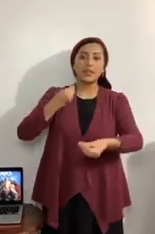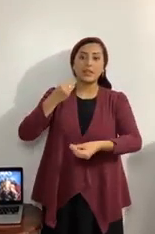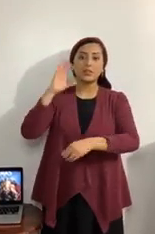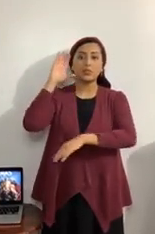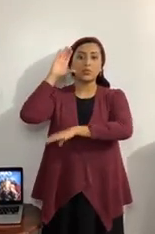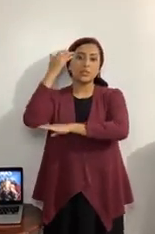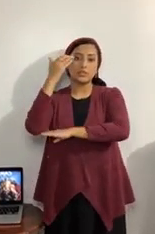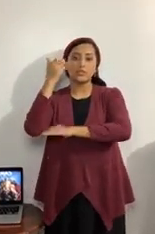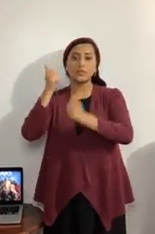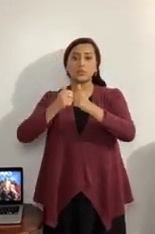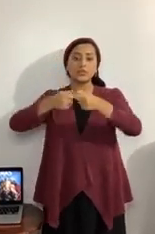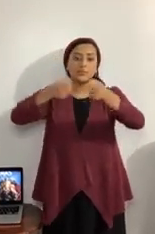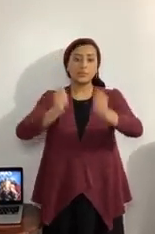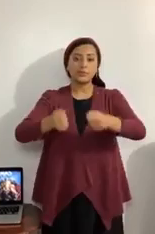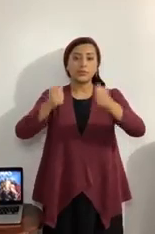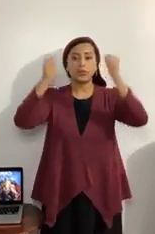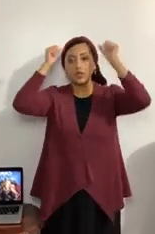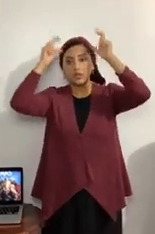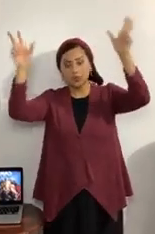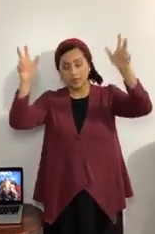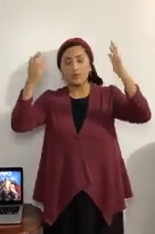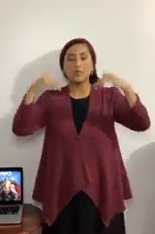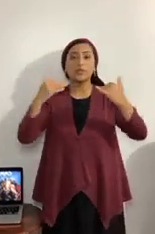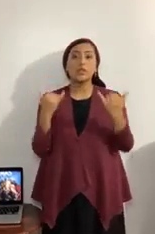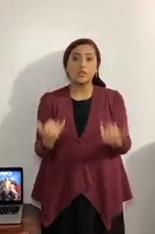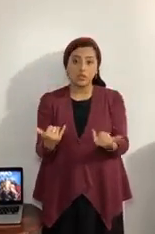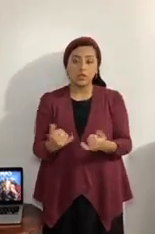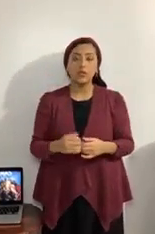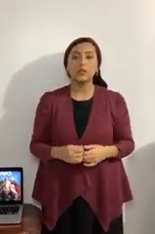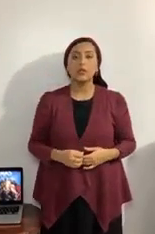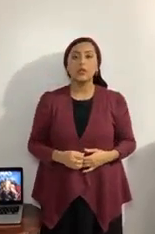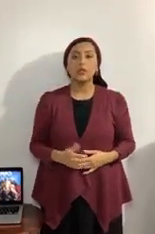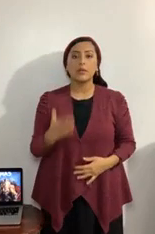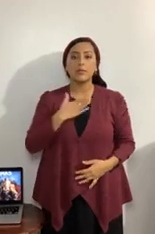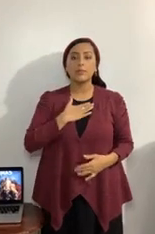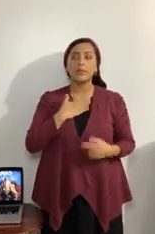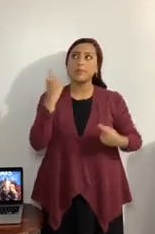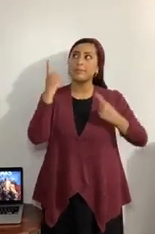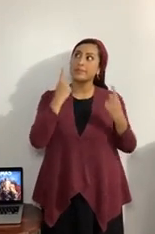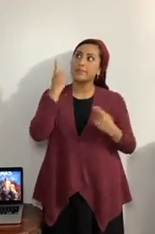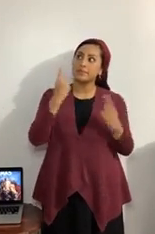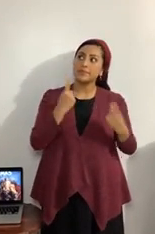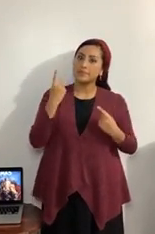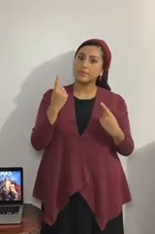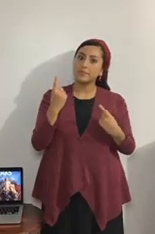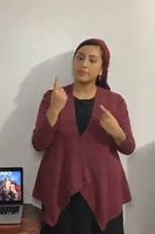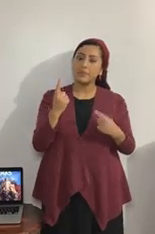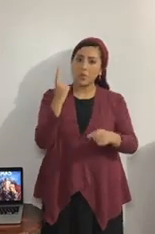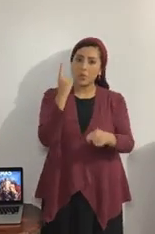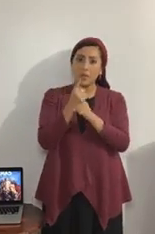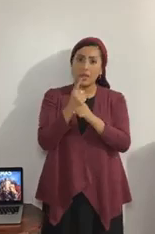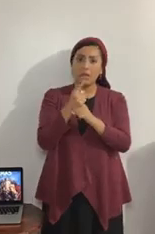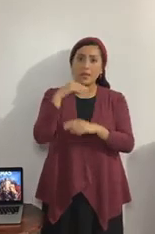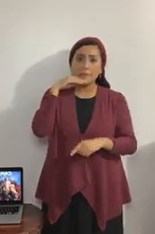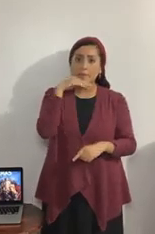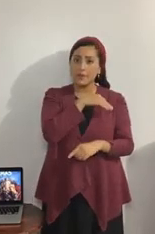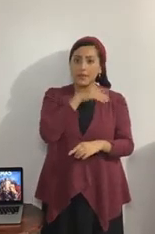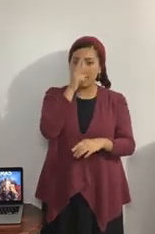su trineo. Ahora, por lo tanto, me hago una pregunta: ¿se encontrará correcto engañar a los inocentes niños con este